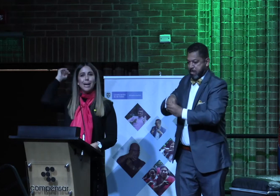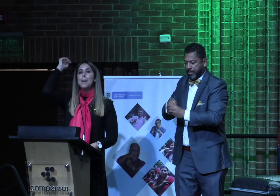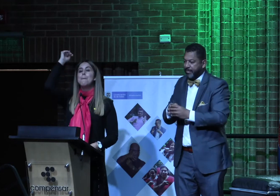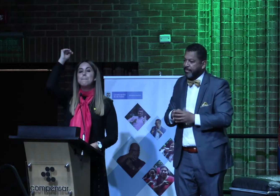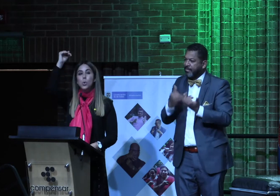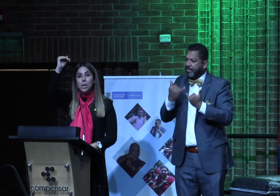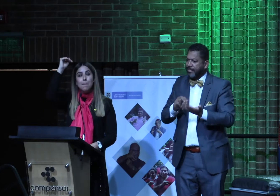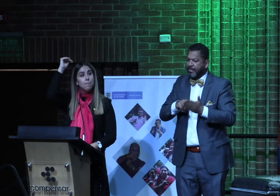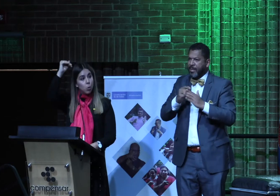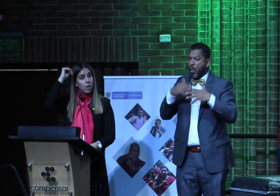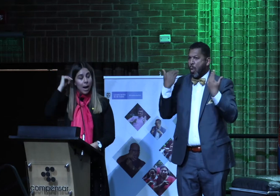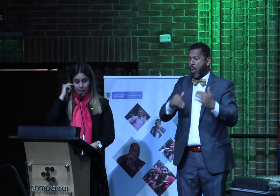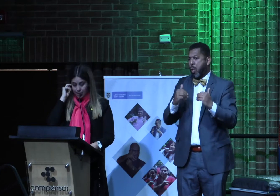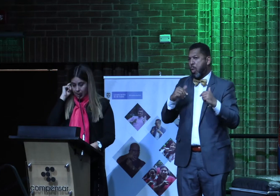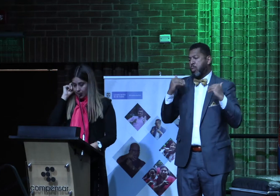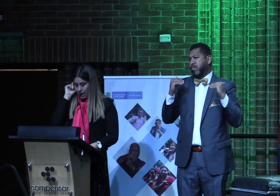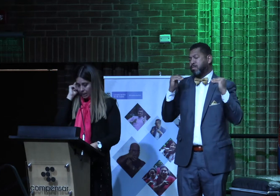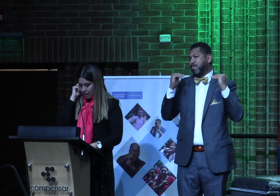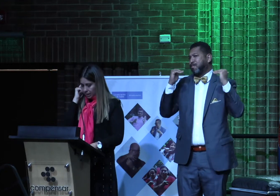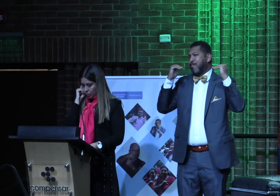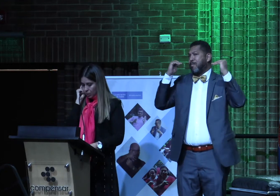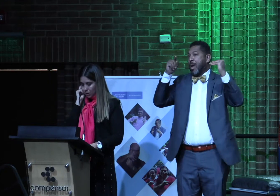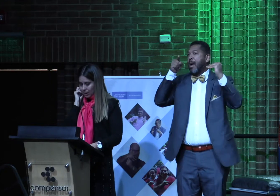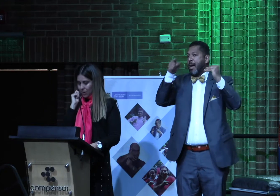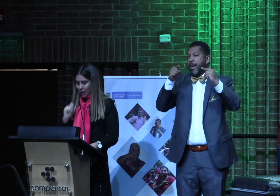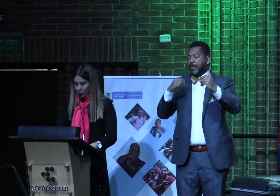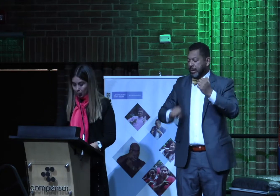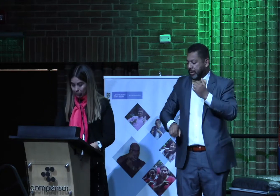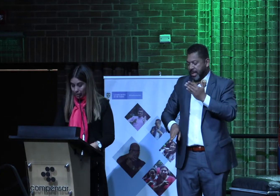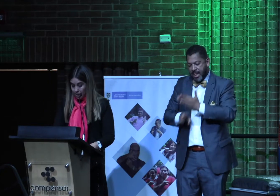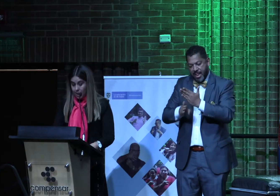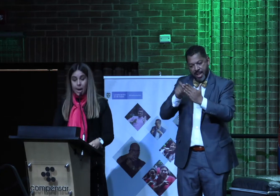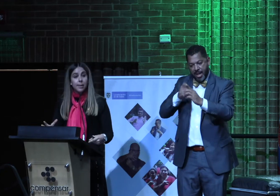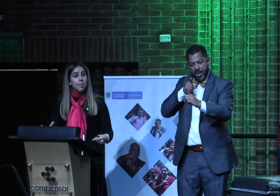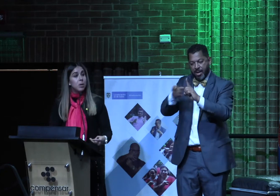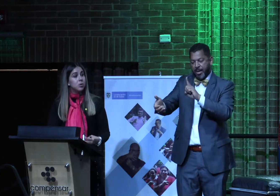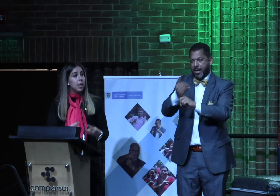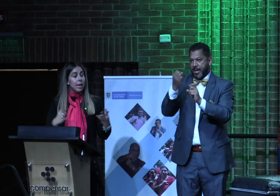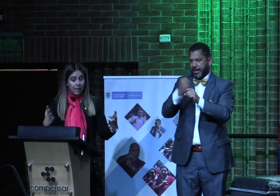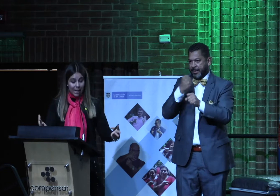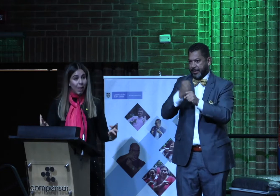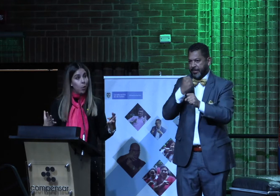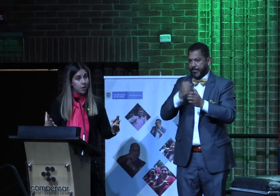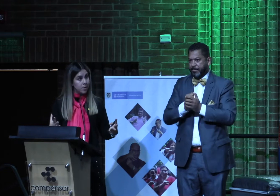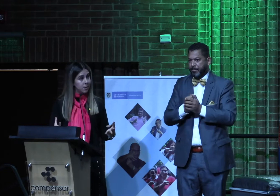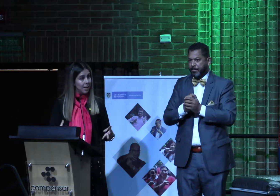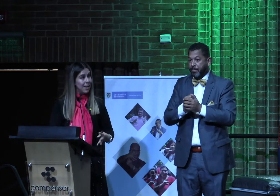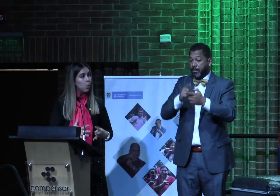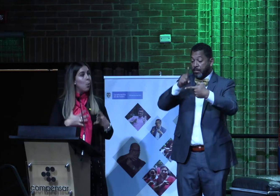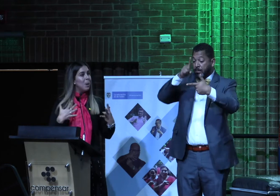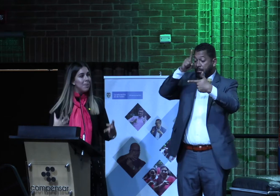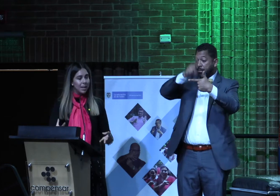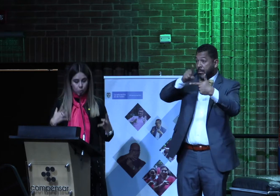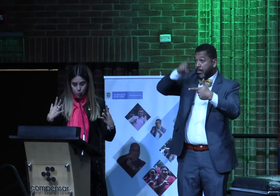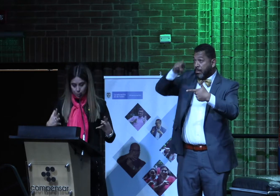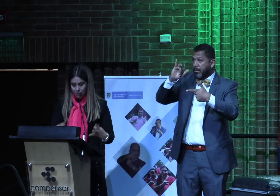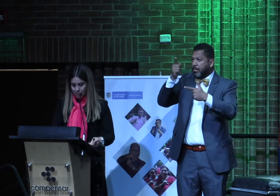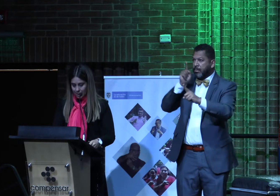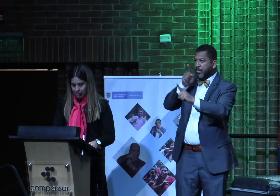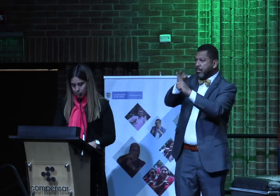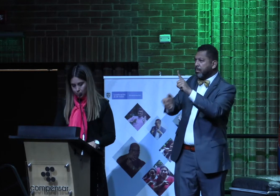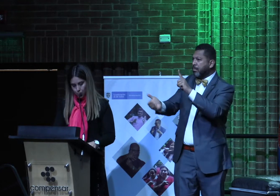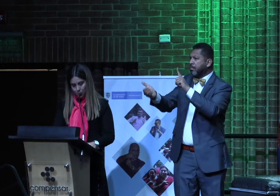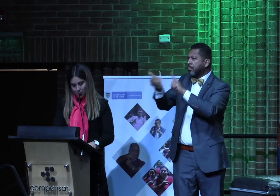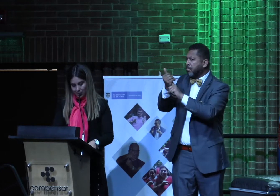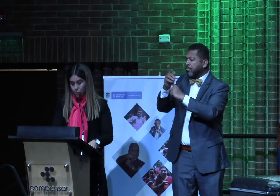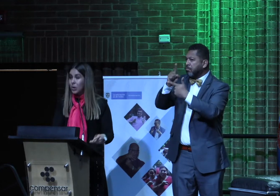tenemos una barra muy, muy alta en la que continuar trabajando. En términos de indicadores, en el cumplimiento, en los